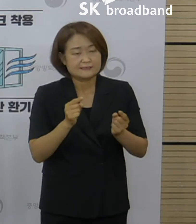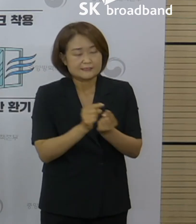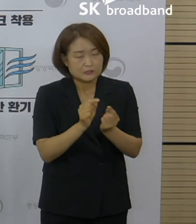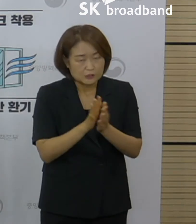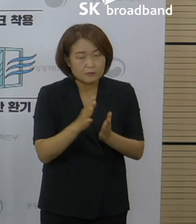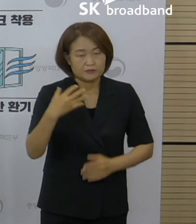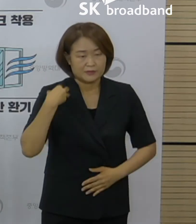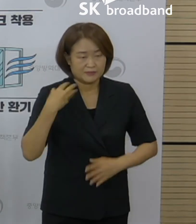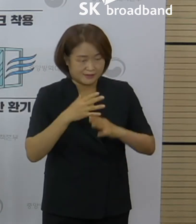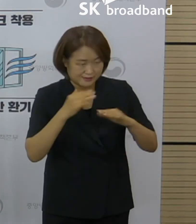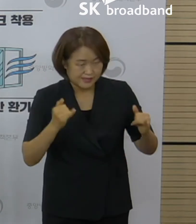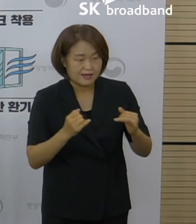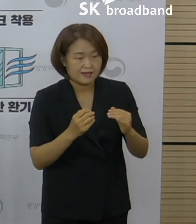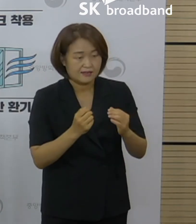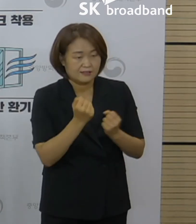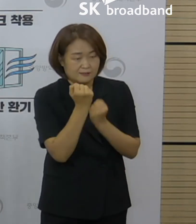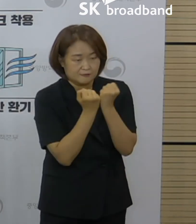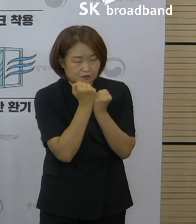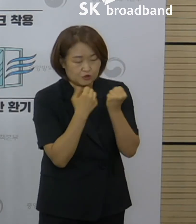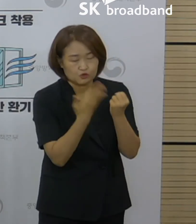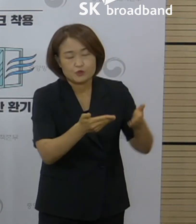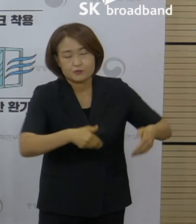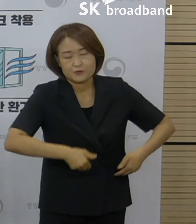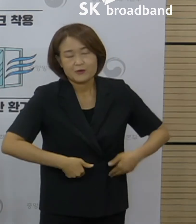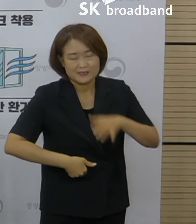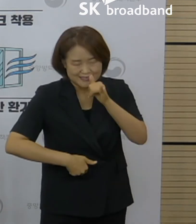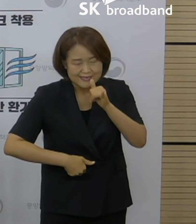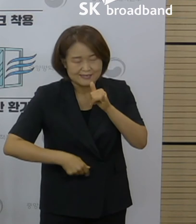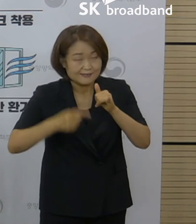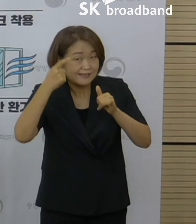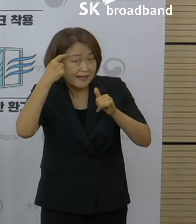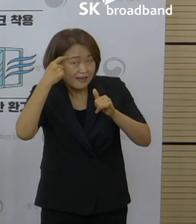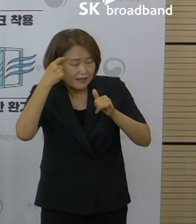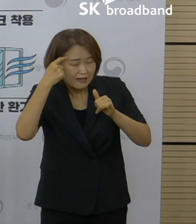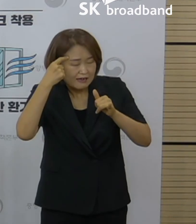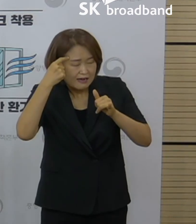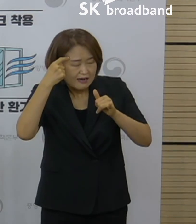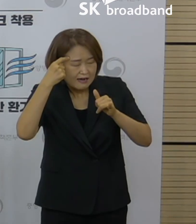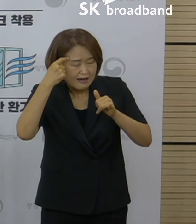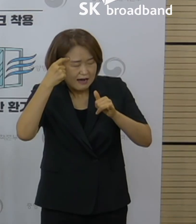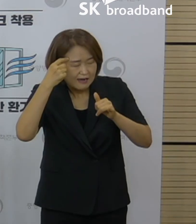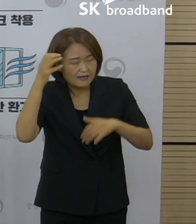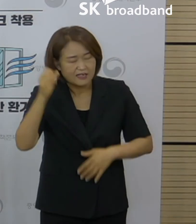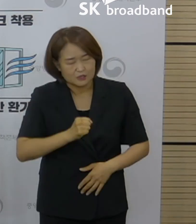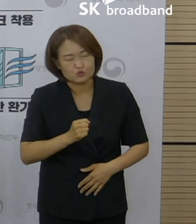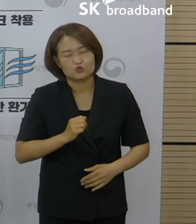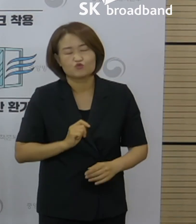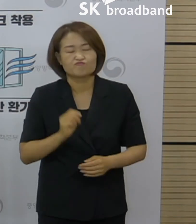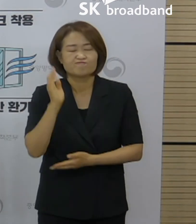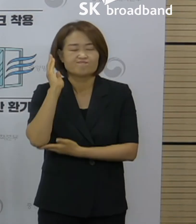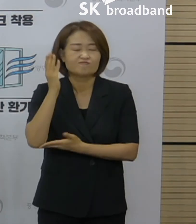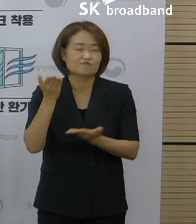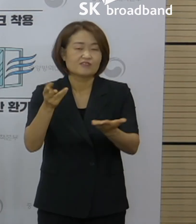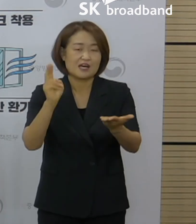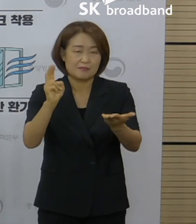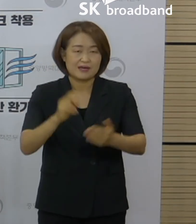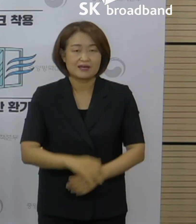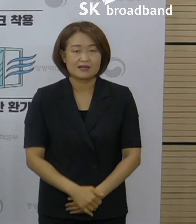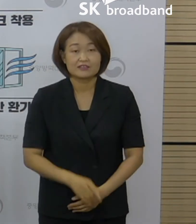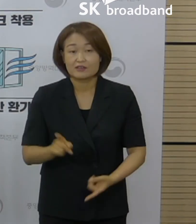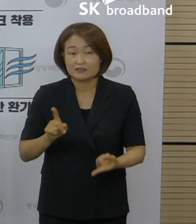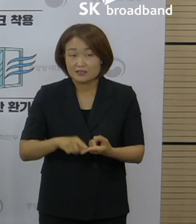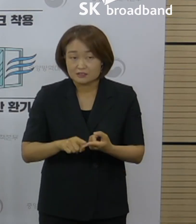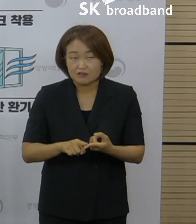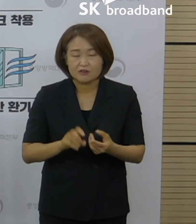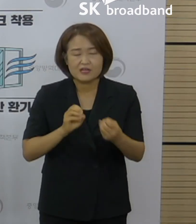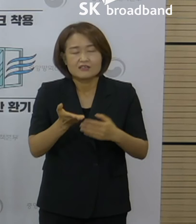생각해서 총리실 요청에 의해서 참석하게 됐습니다. 일정을 사전에 공지 못한 부분은 양해 말씀드리겠습니다.